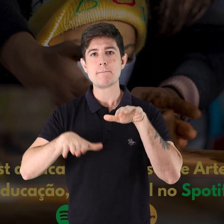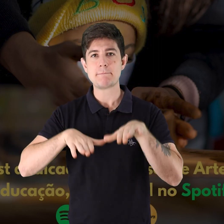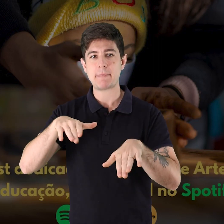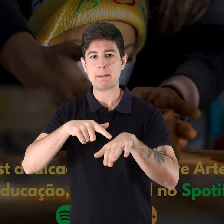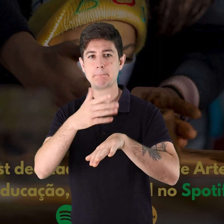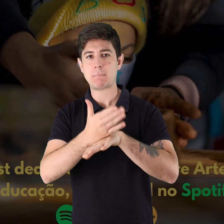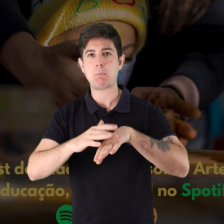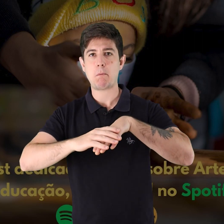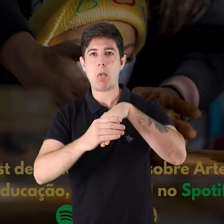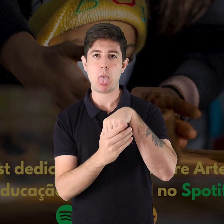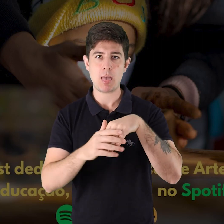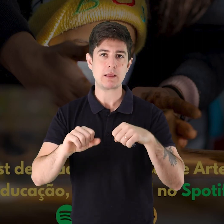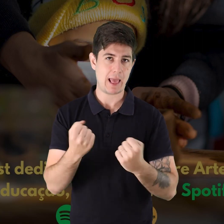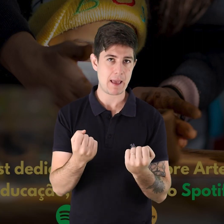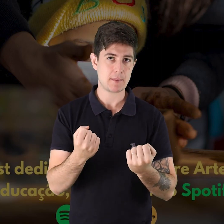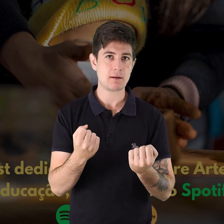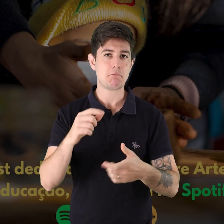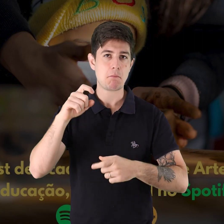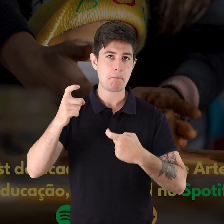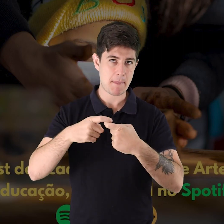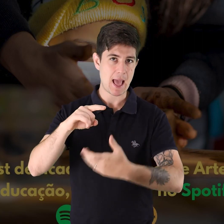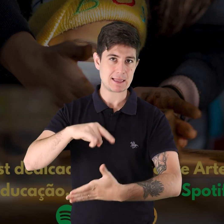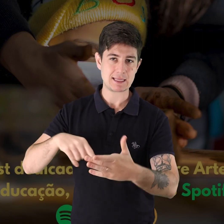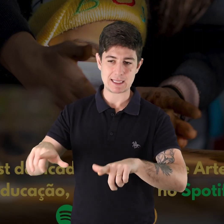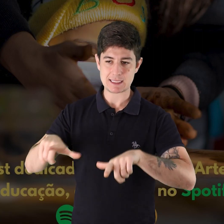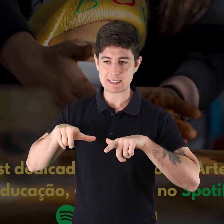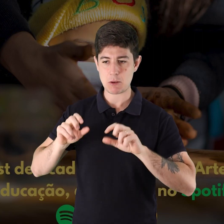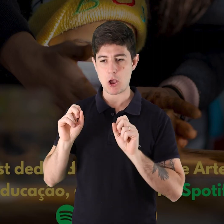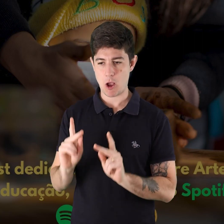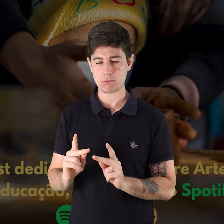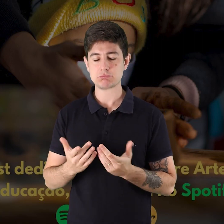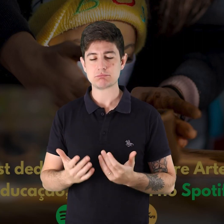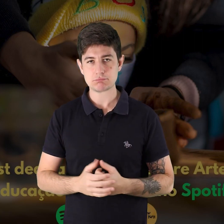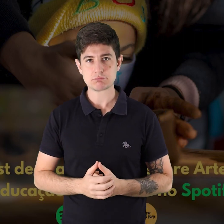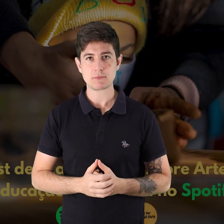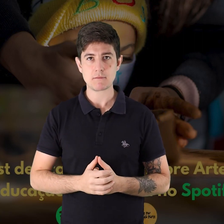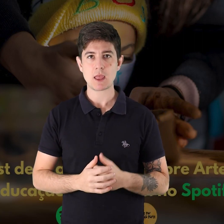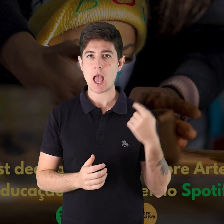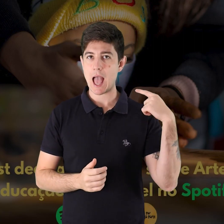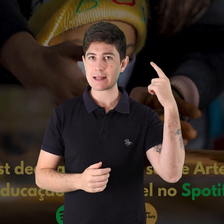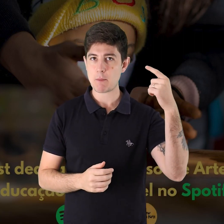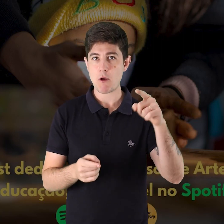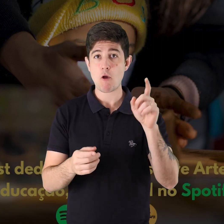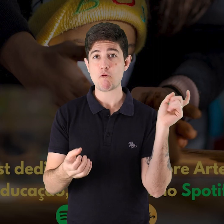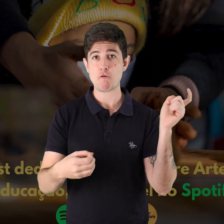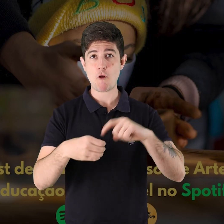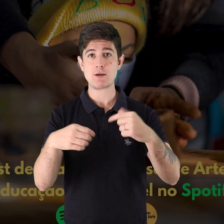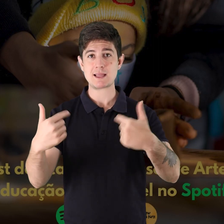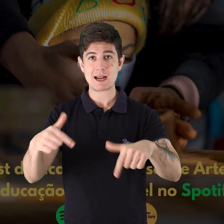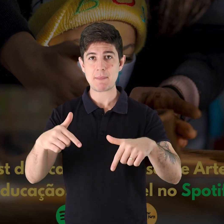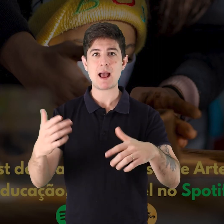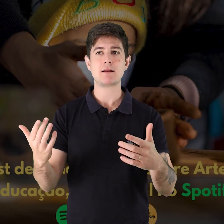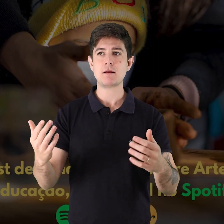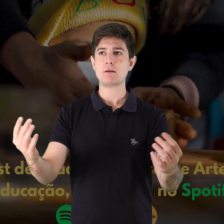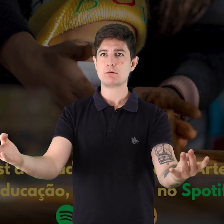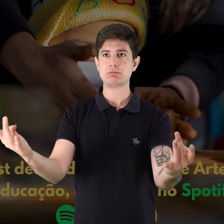seu pé, você pega um atestado, ok? Você vai voltar para o seu ambiente de trabalho, as pessoas vão, poxa, a Patrícia quebrou